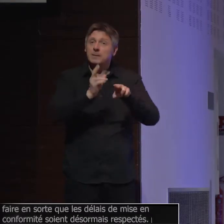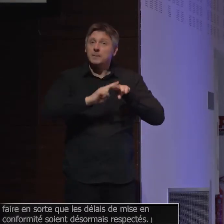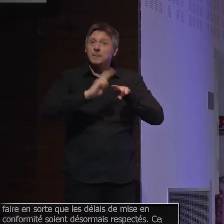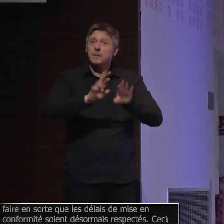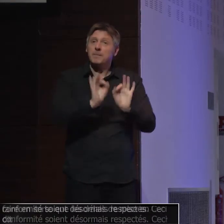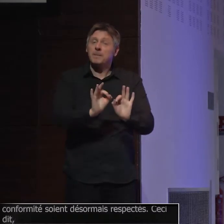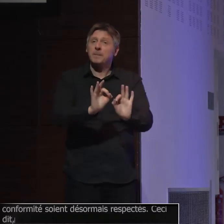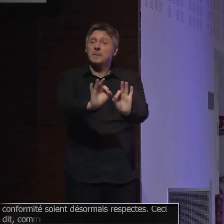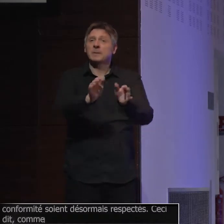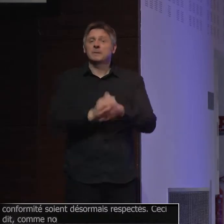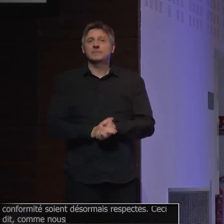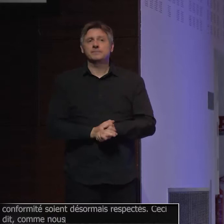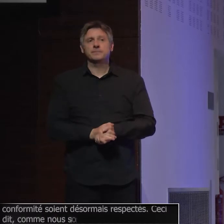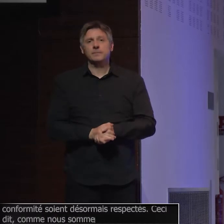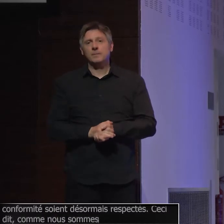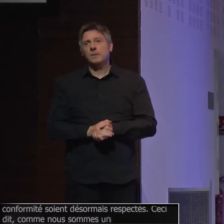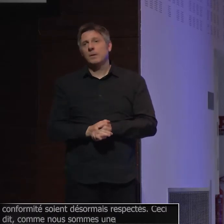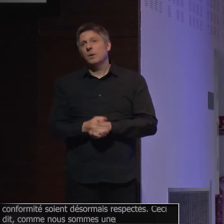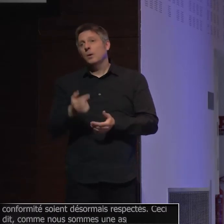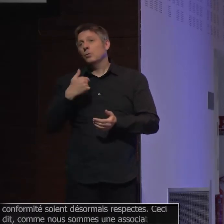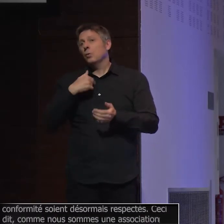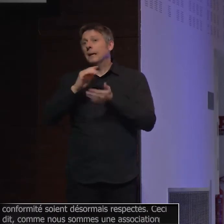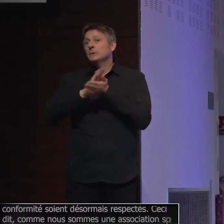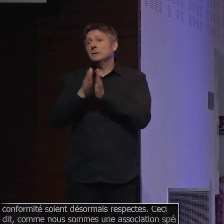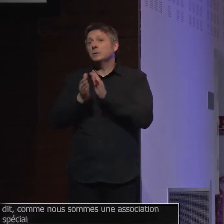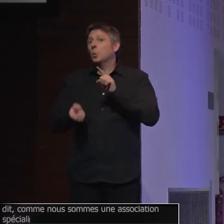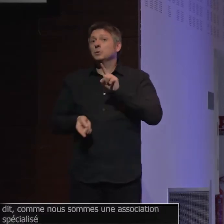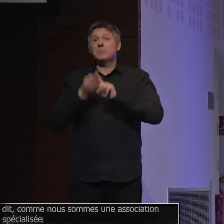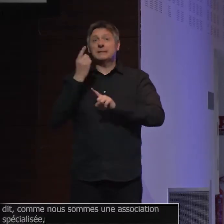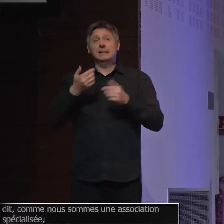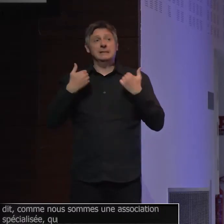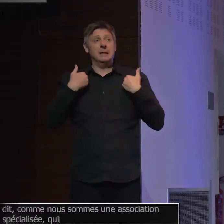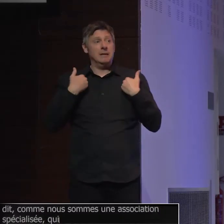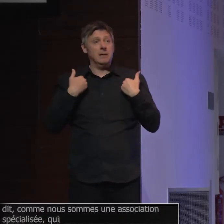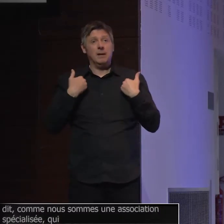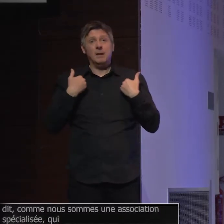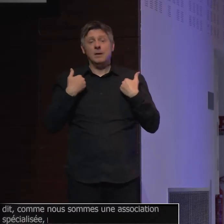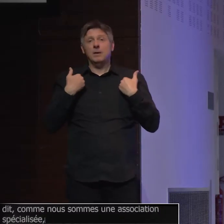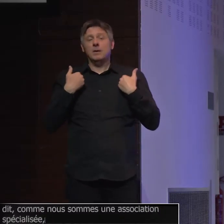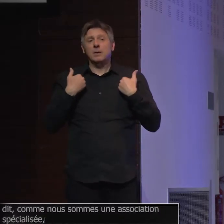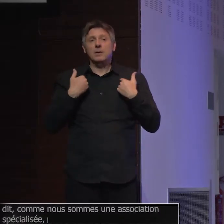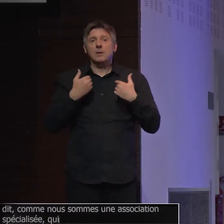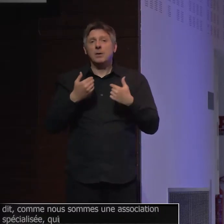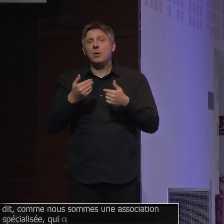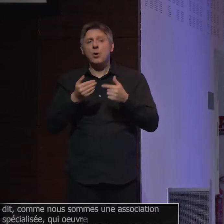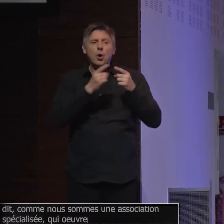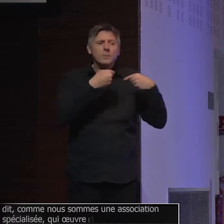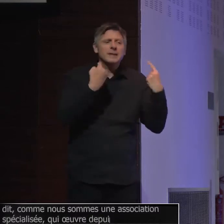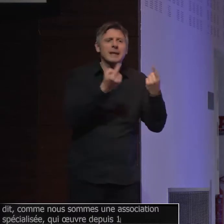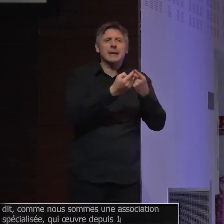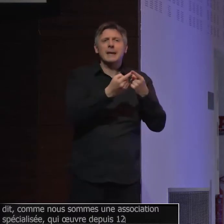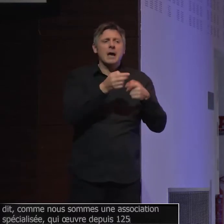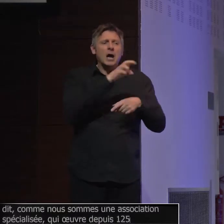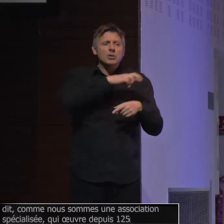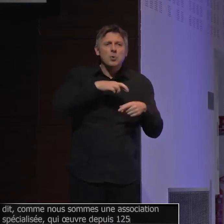Ceci dit, comme nous sommes une association spécialisée qui, en s'appuyant sur le réseau de ses comités régionaux